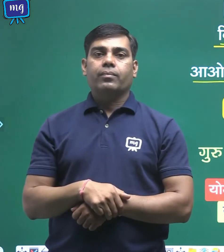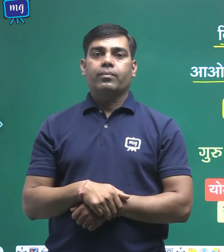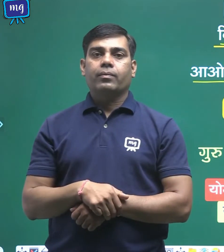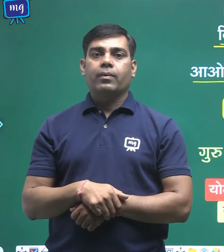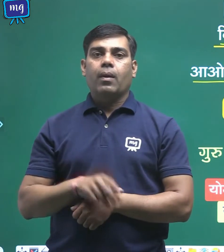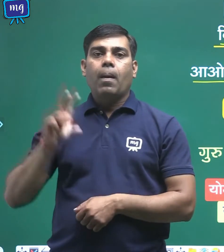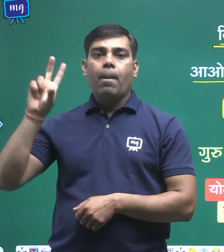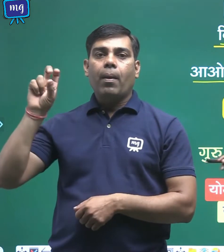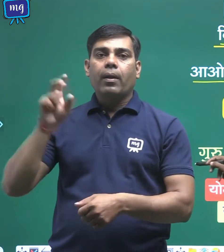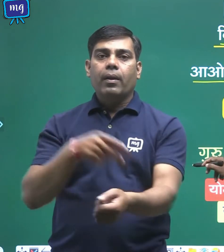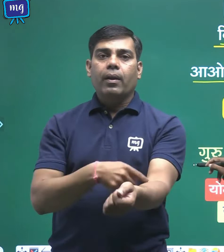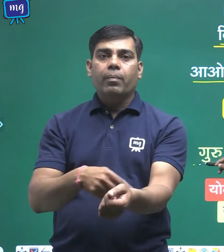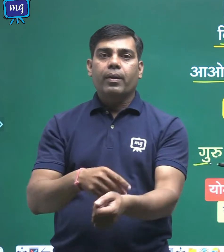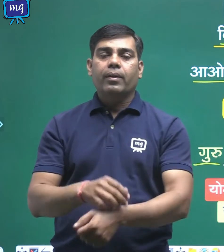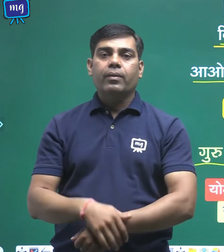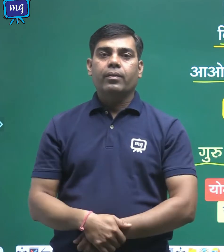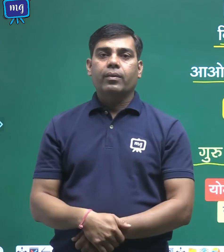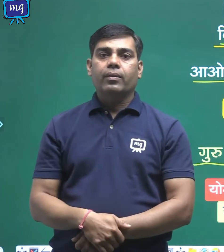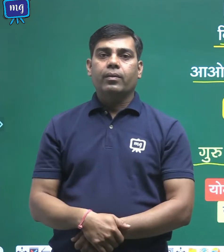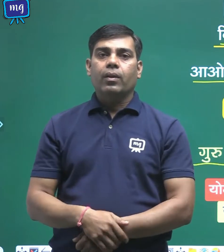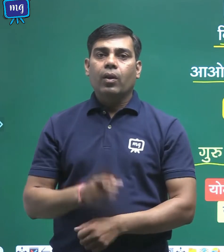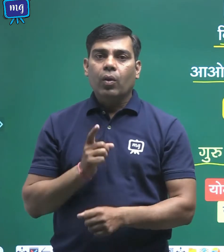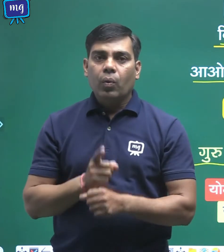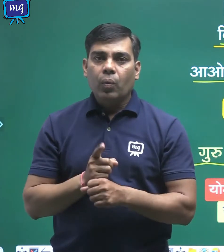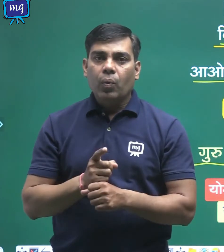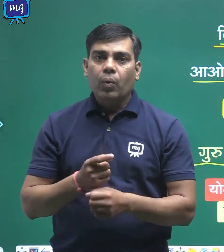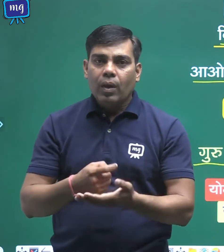पाठ का नाम है गुरु भक्त